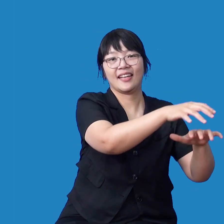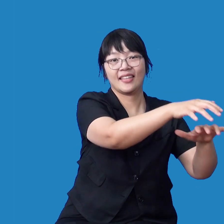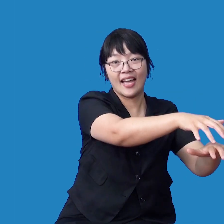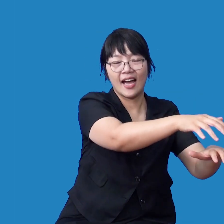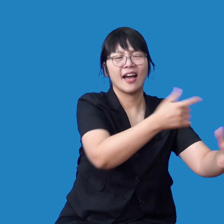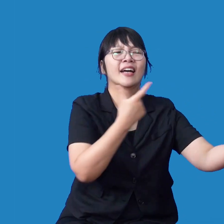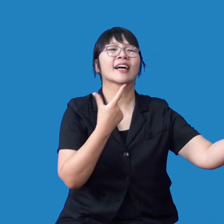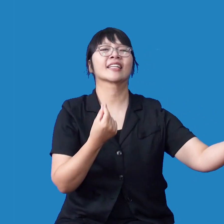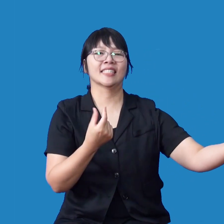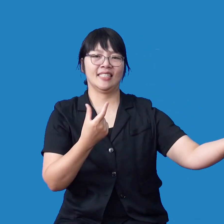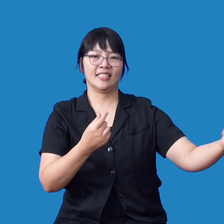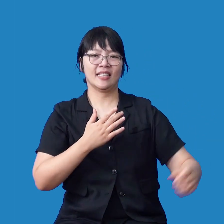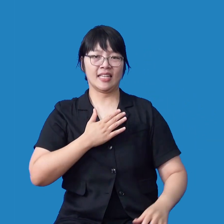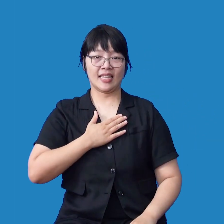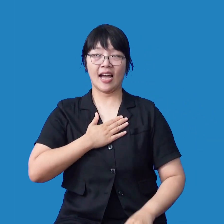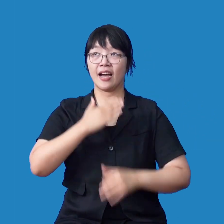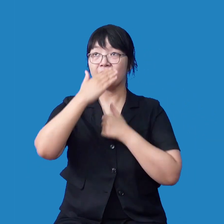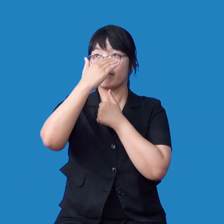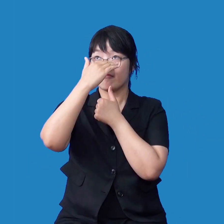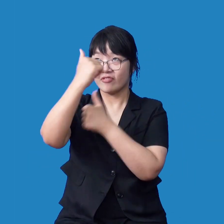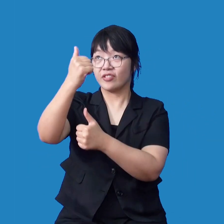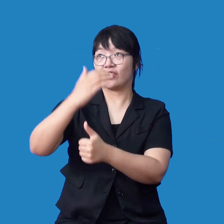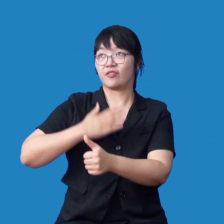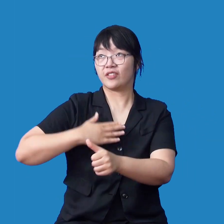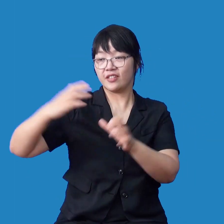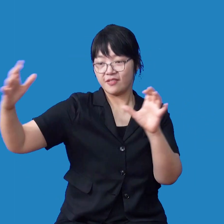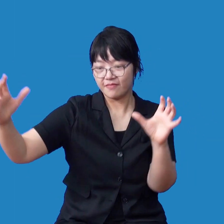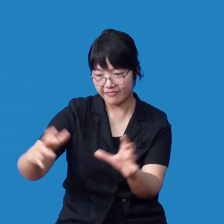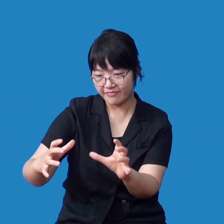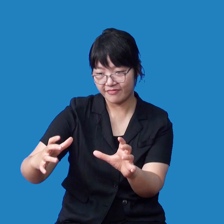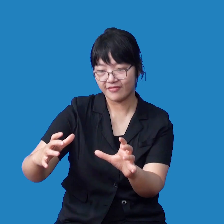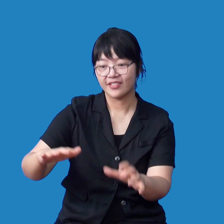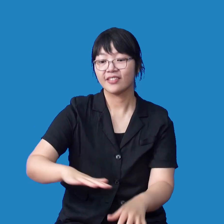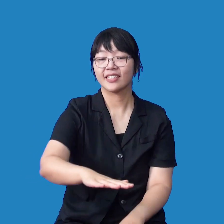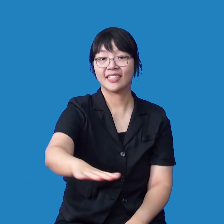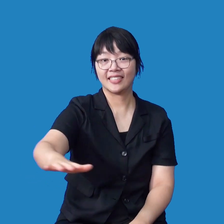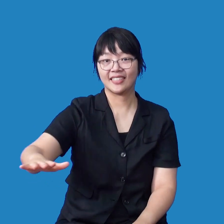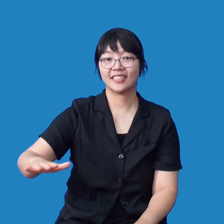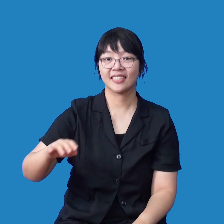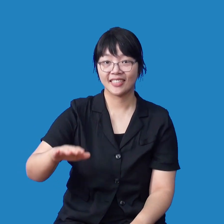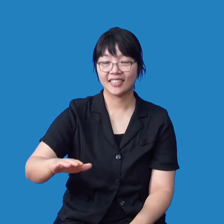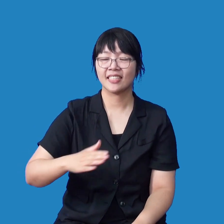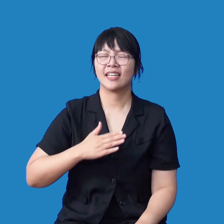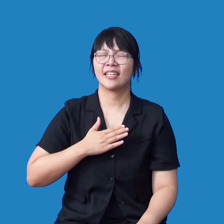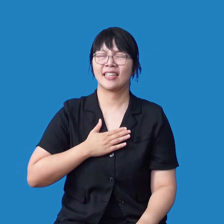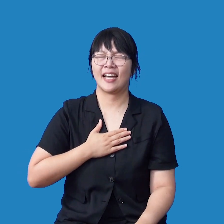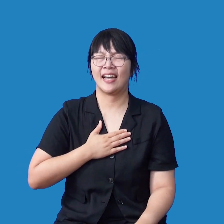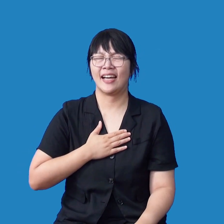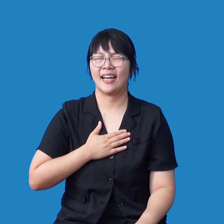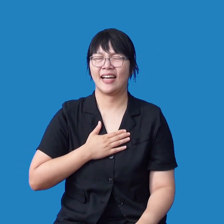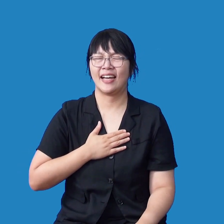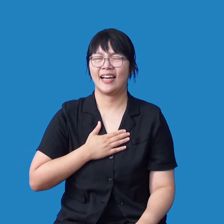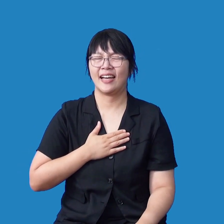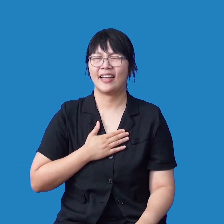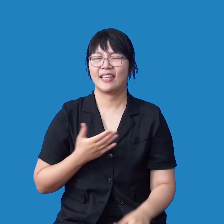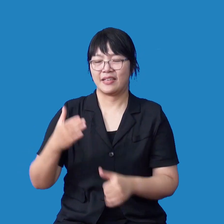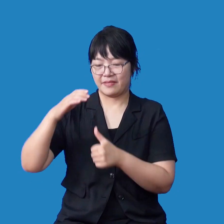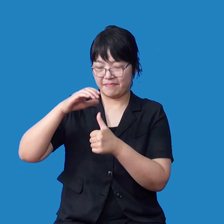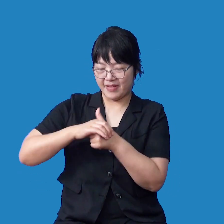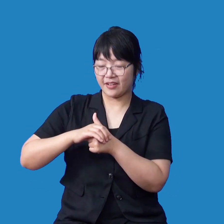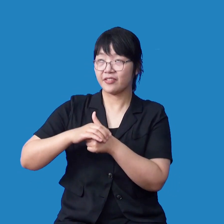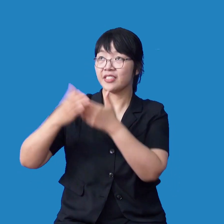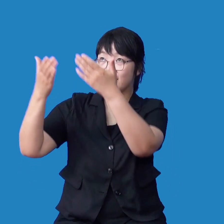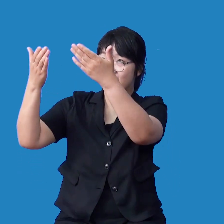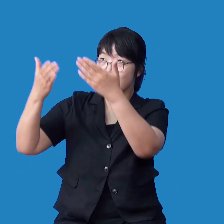우리도 우리를 불러주신, 우리를 소집하신 그분이 우리를 위해 가지신 마지막 목표, 그